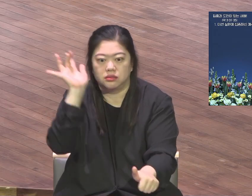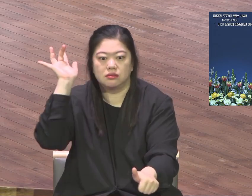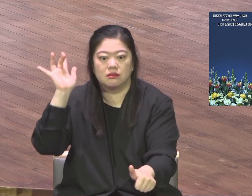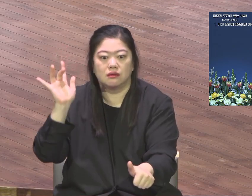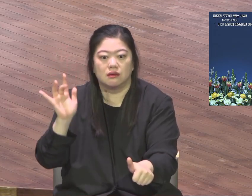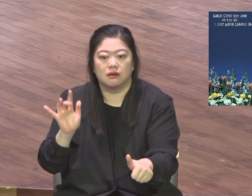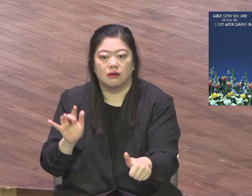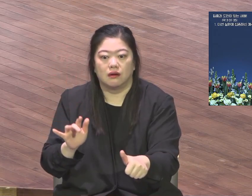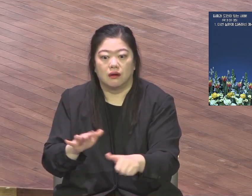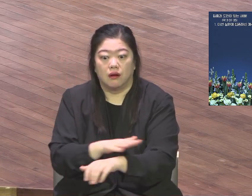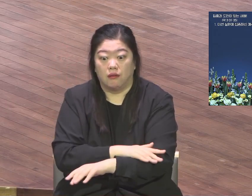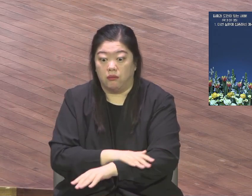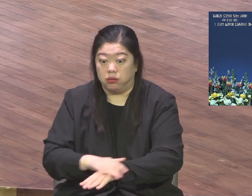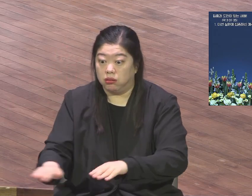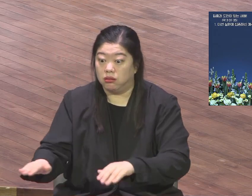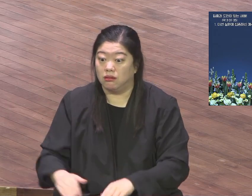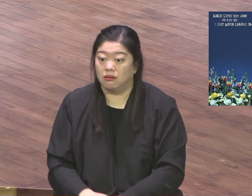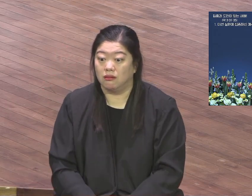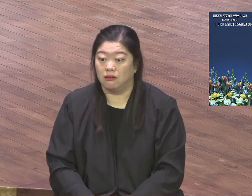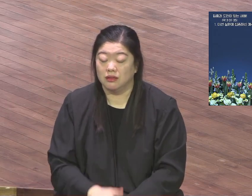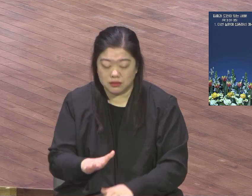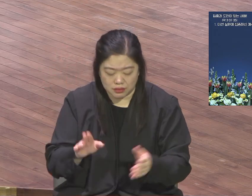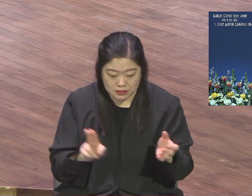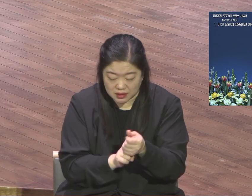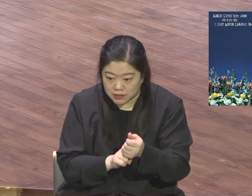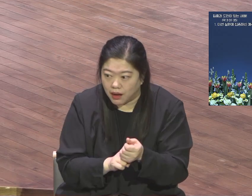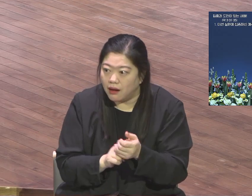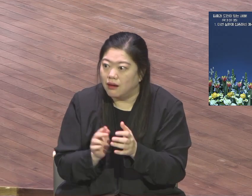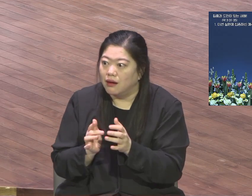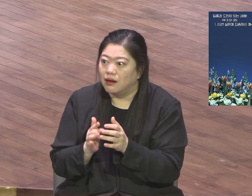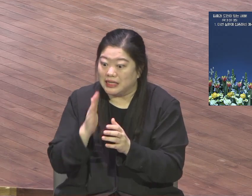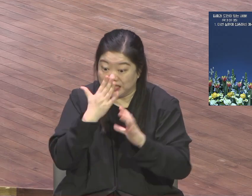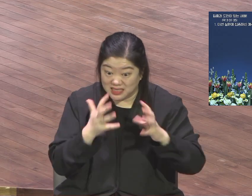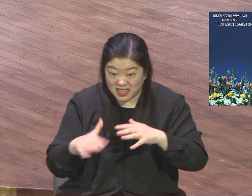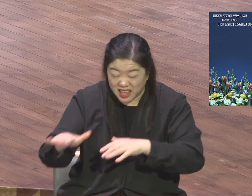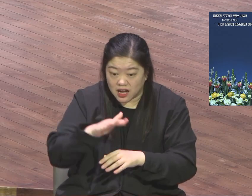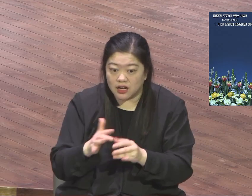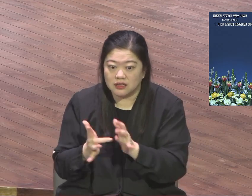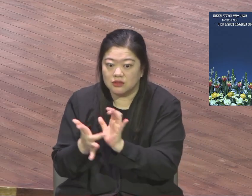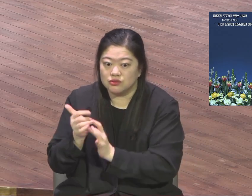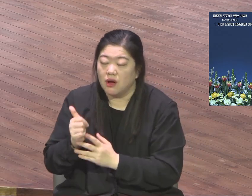얼마나 놀랐겠어요. 뭐 이스라엘 전체가 난리가 났지요.